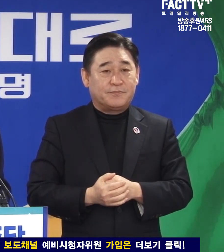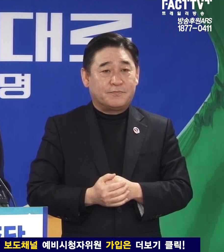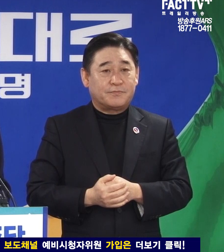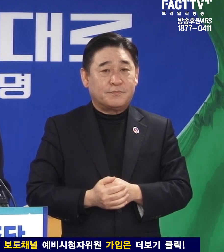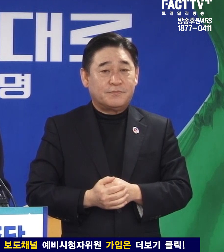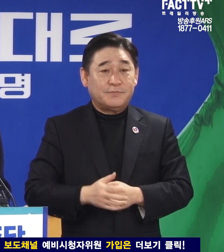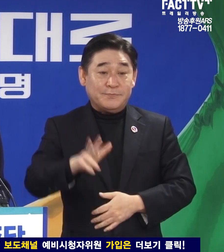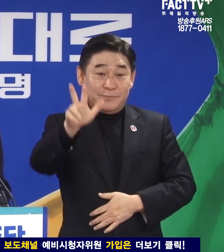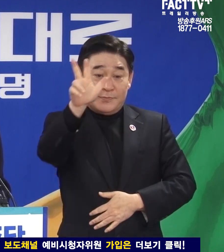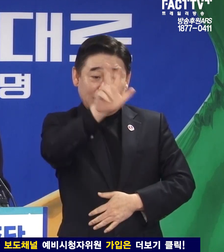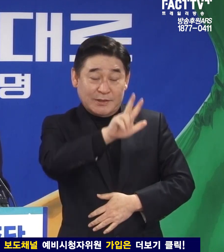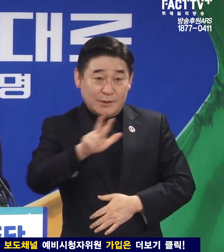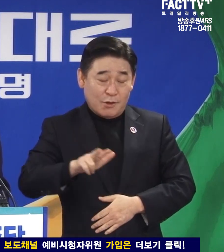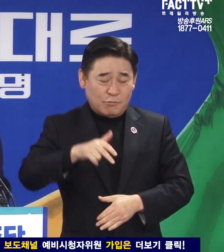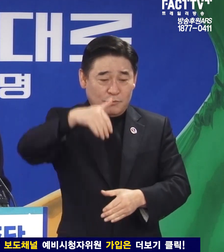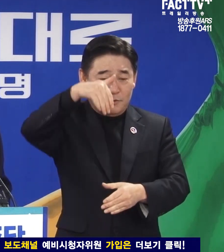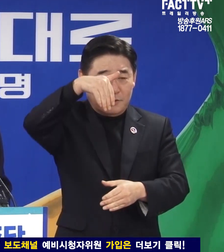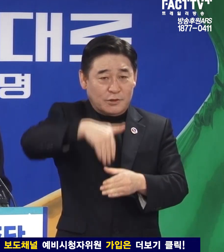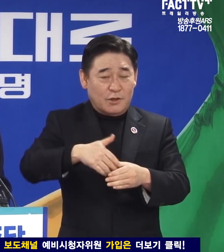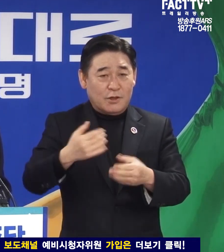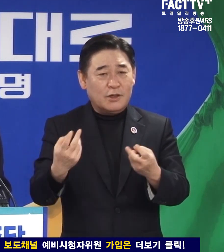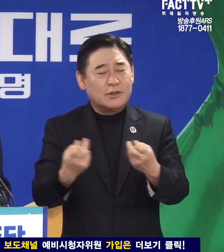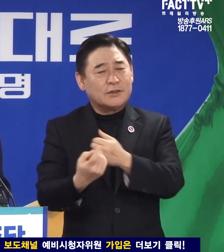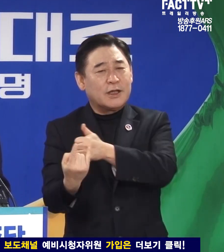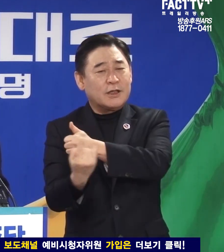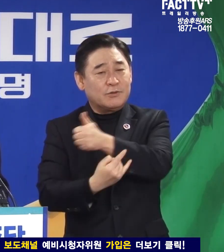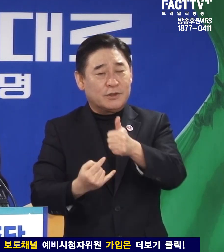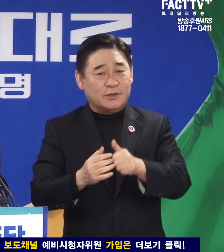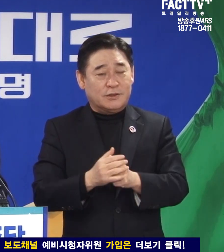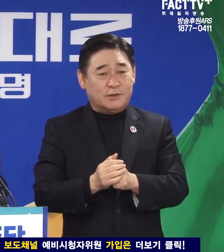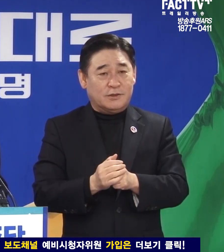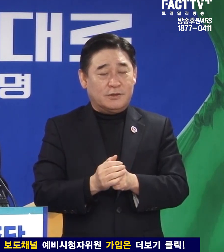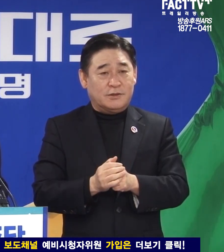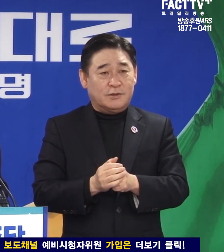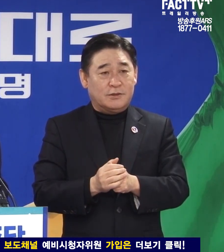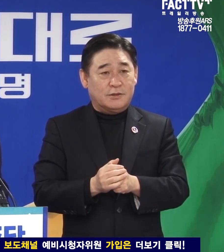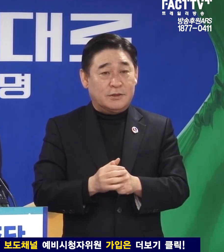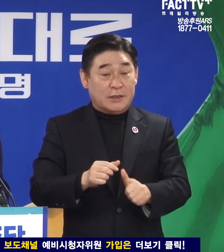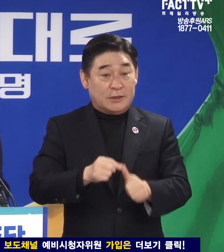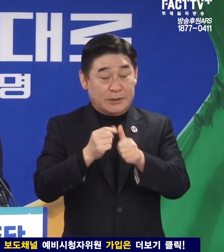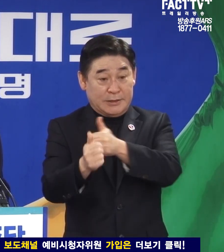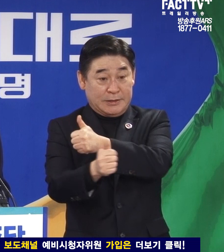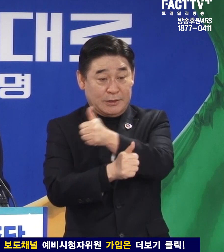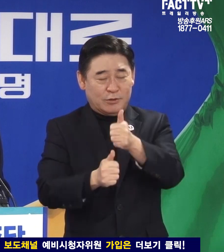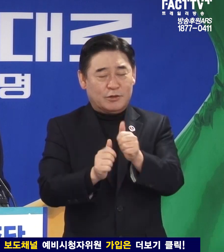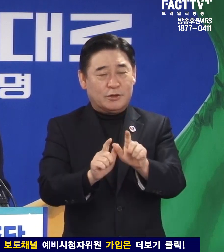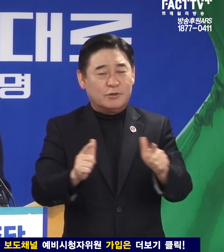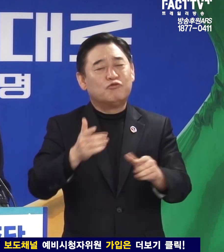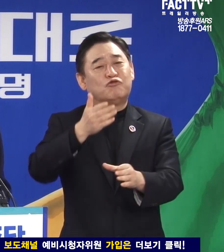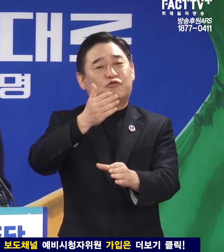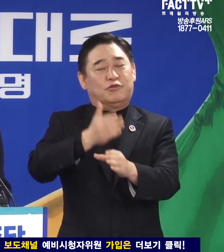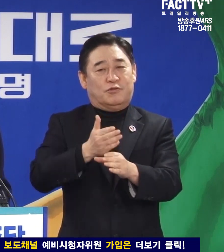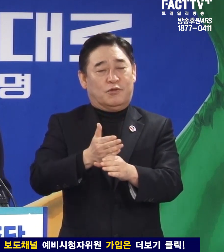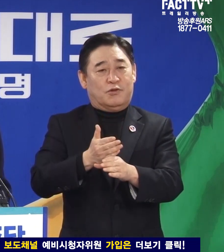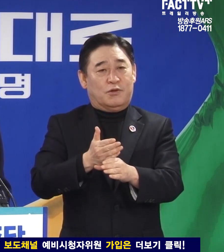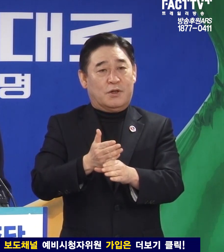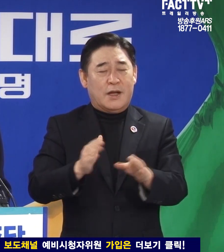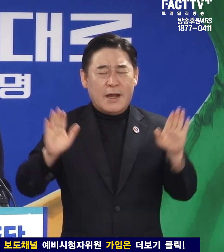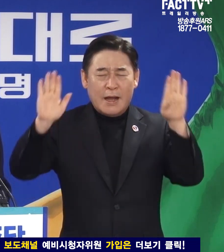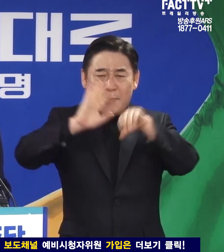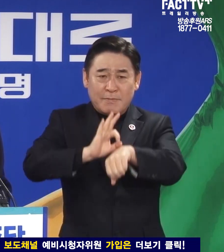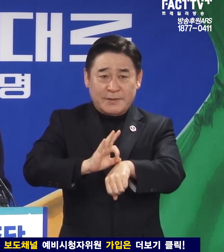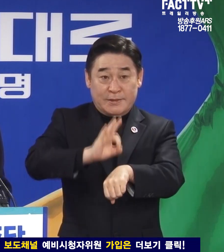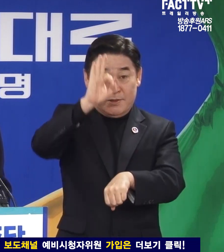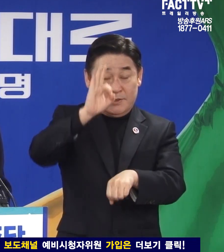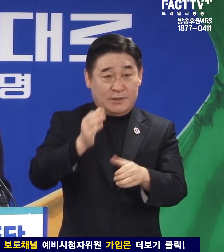전 지역의 선대위는 선출직 의원들을 중심으로 해서 밤